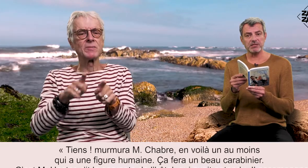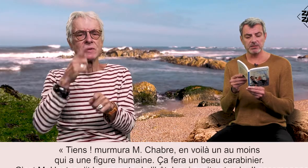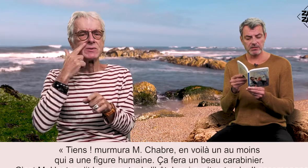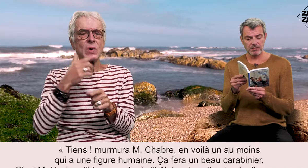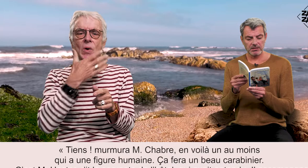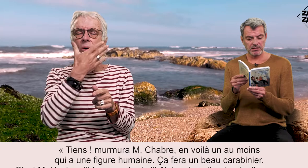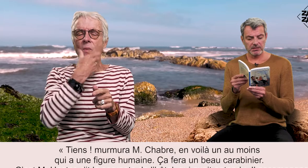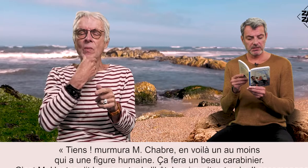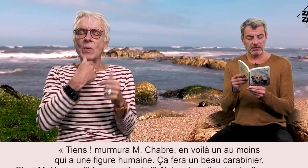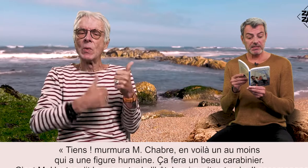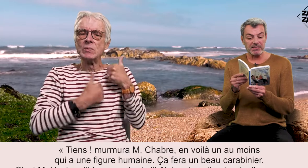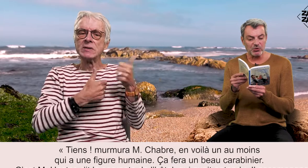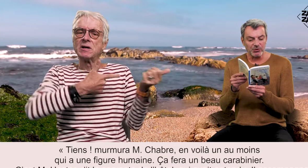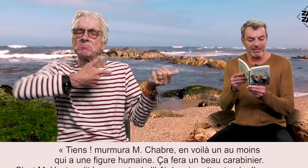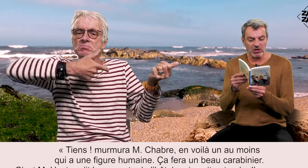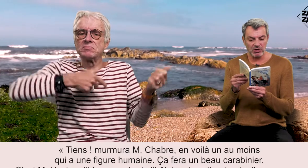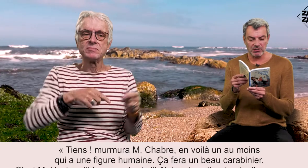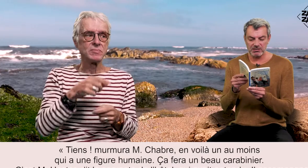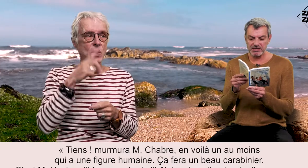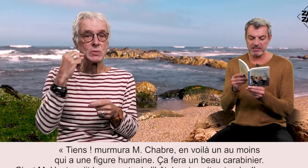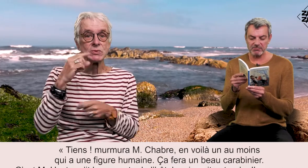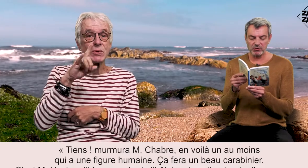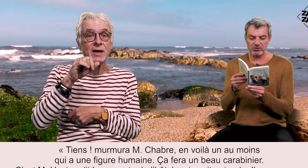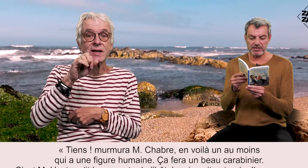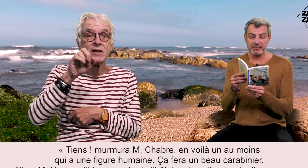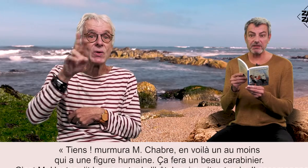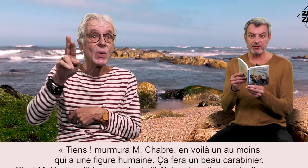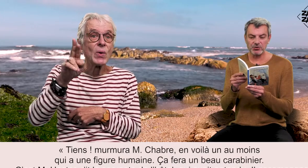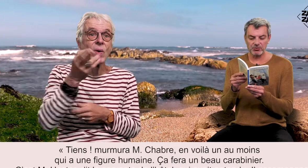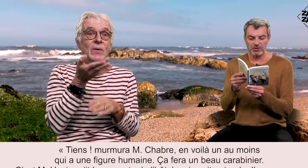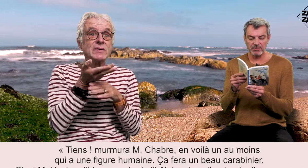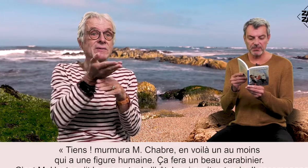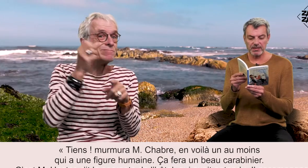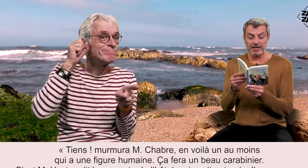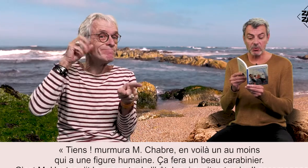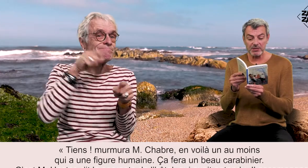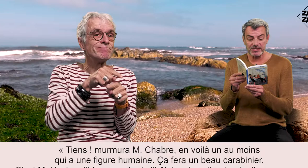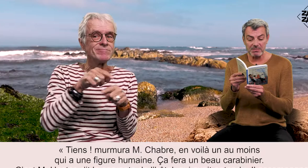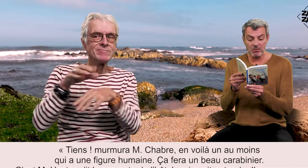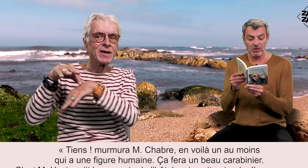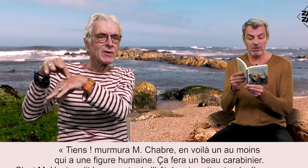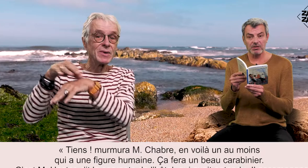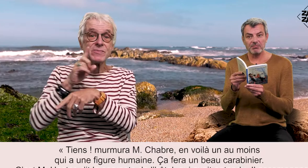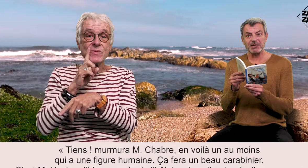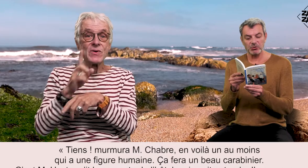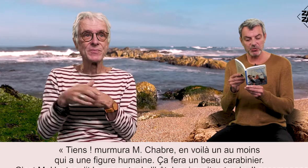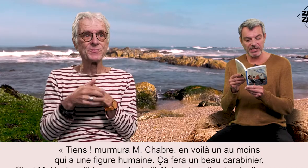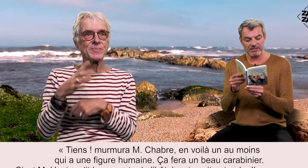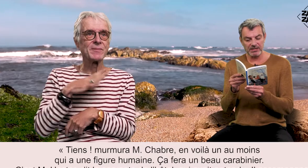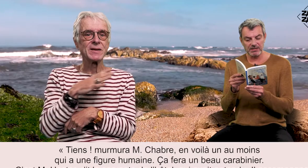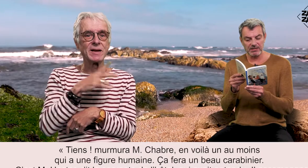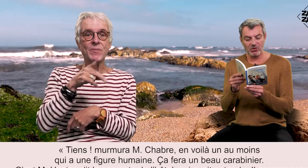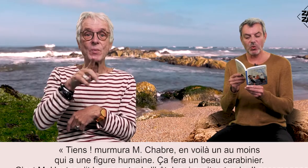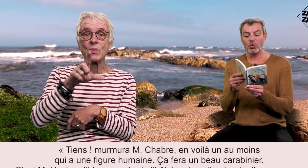beau carabinier. » C'est M. Hector, » dit la servante de l'hôtel qui avait entendu. « Il accompagne sa maman, Mme de